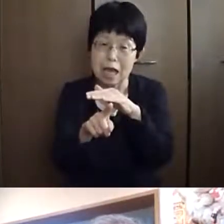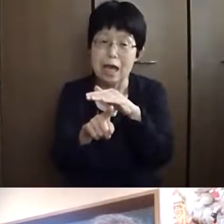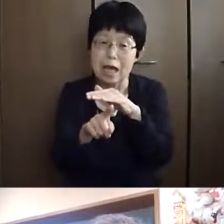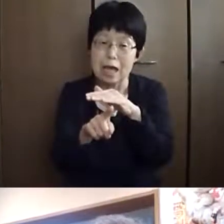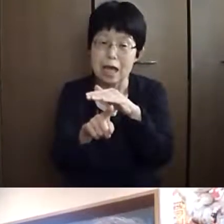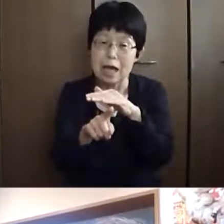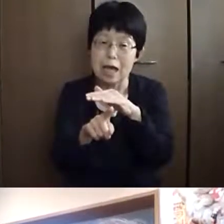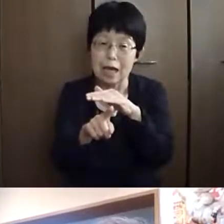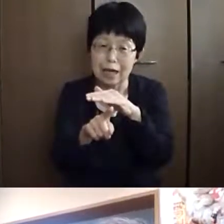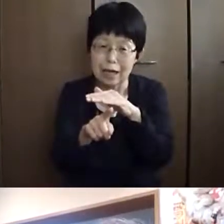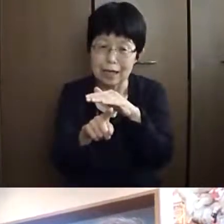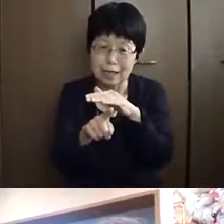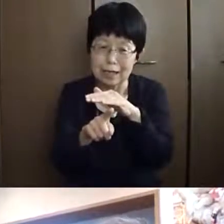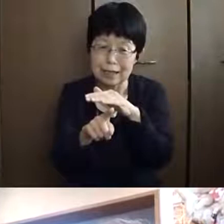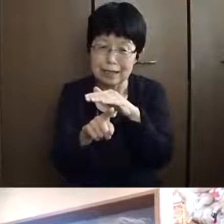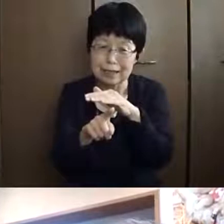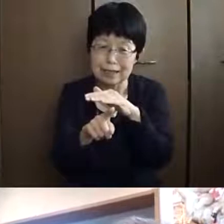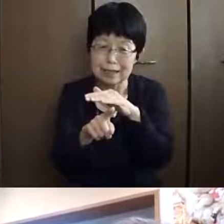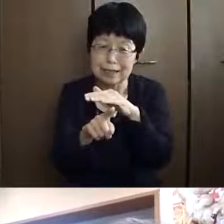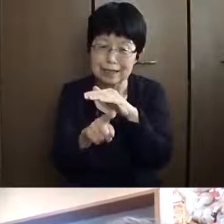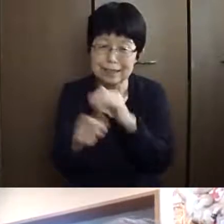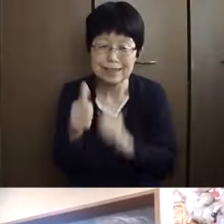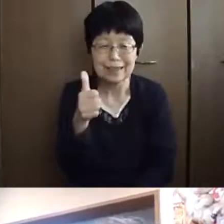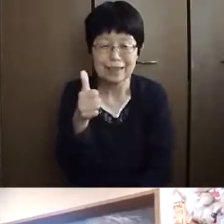タレさんなのか。 意味があると思うんだ